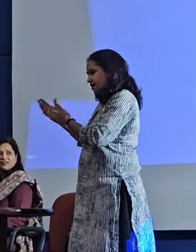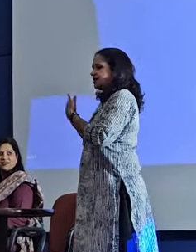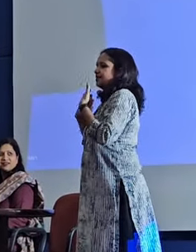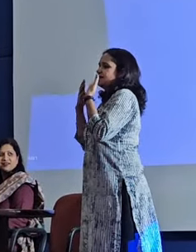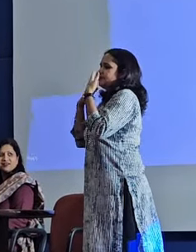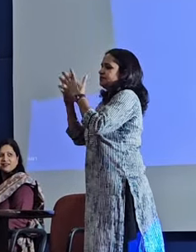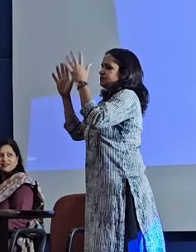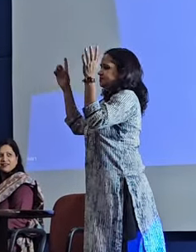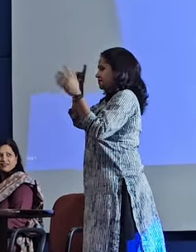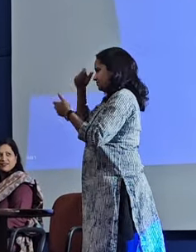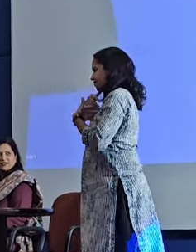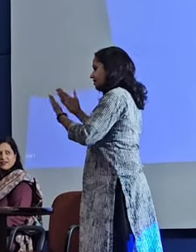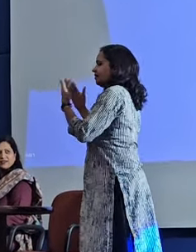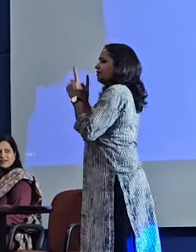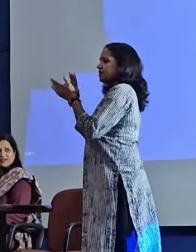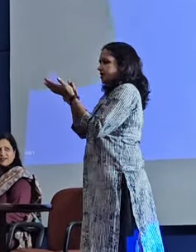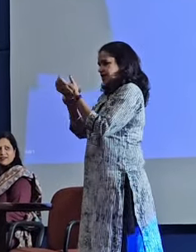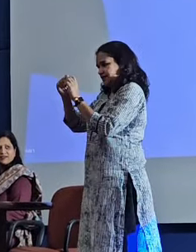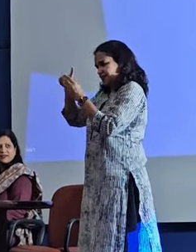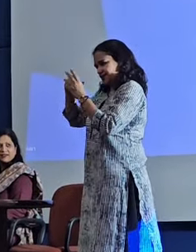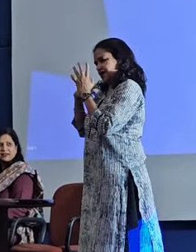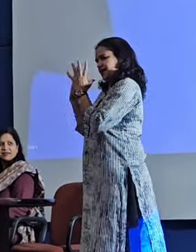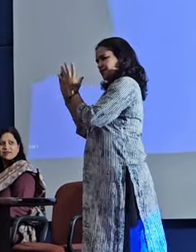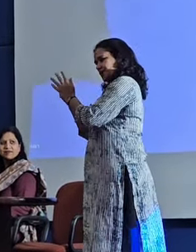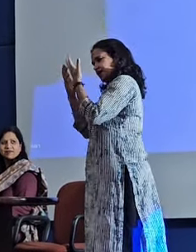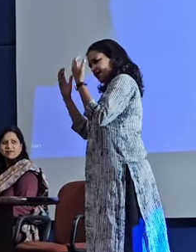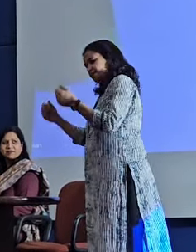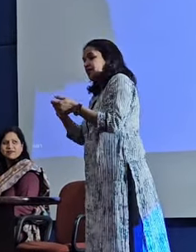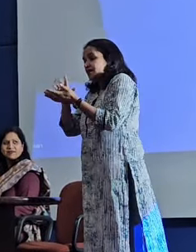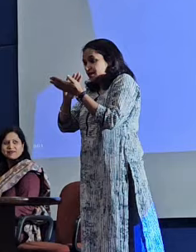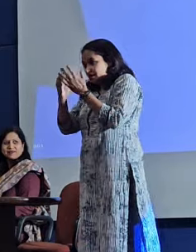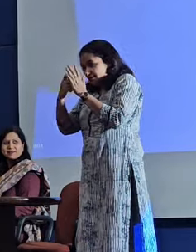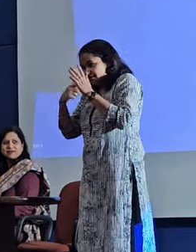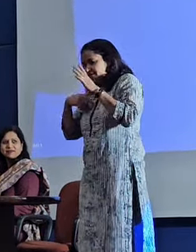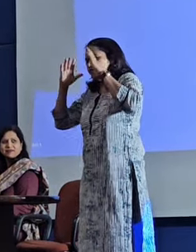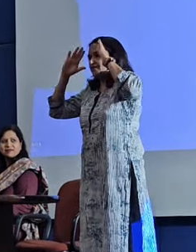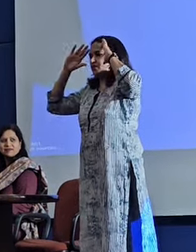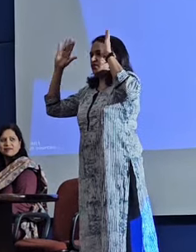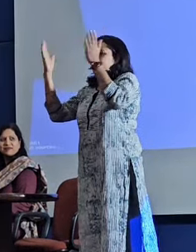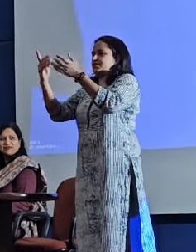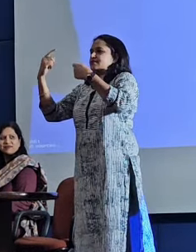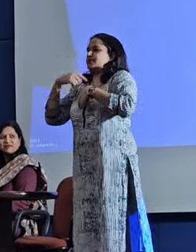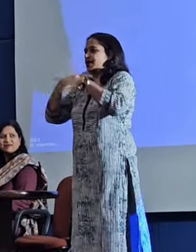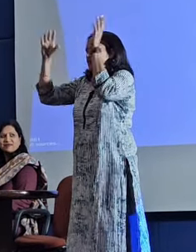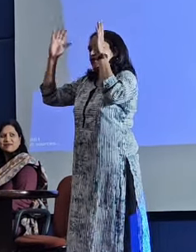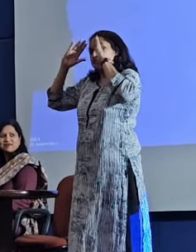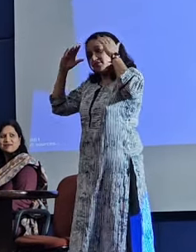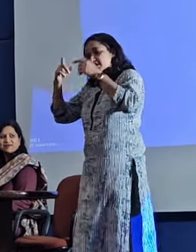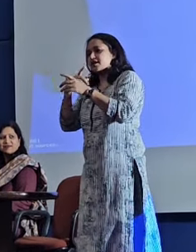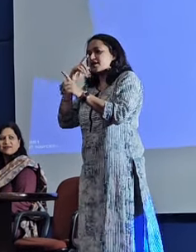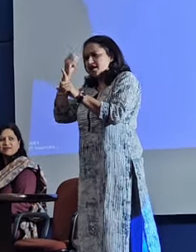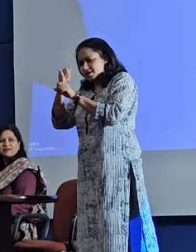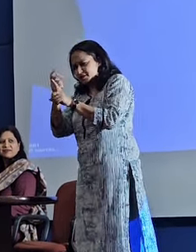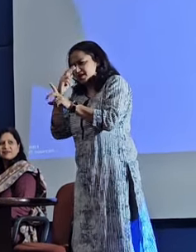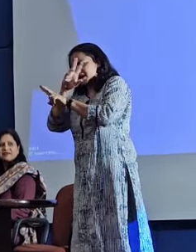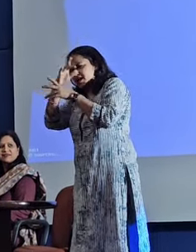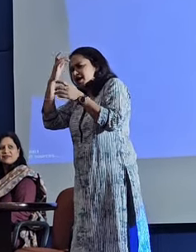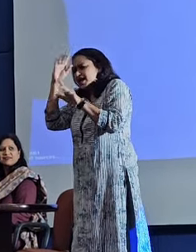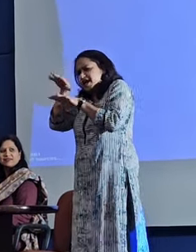मेरा नाम टीना है, थैंक्स फॉर इन्वाइटिंग डेफ के फाउंडेशन, और मैं चाहती हूँ कि आज के इस